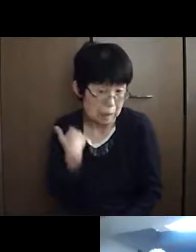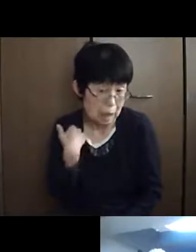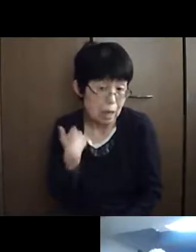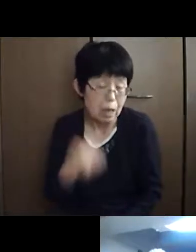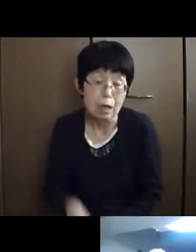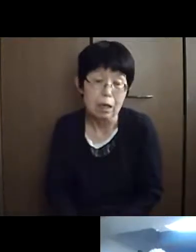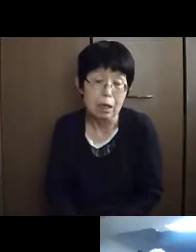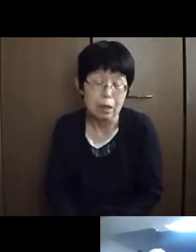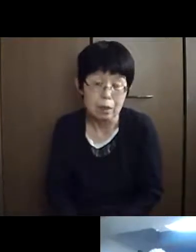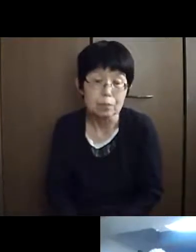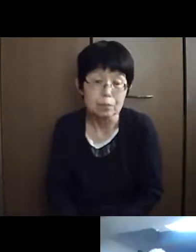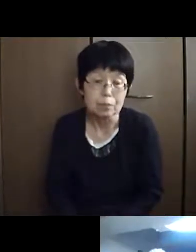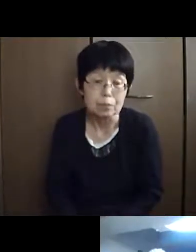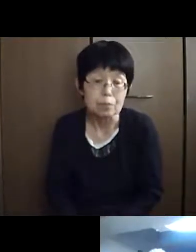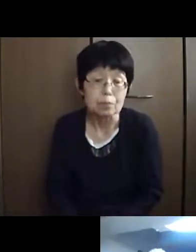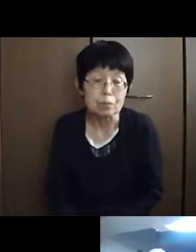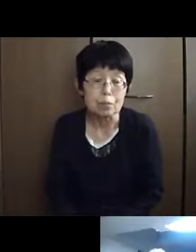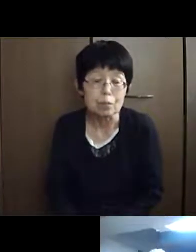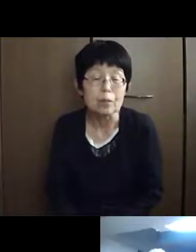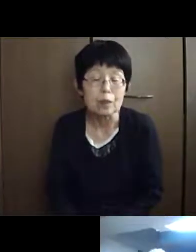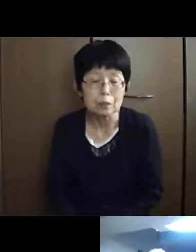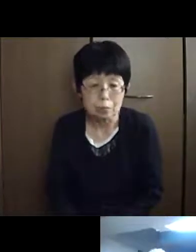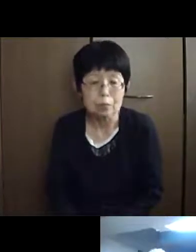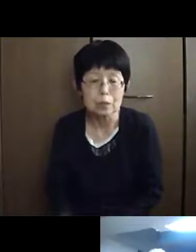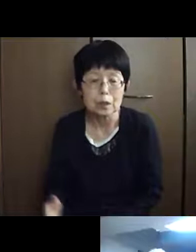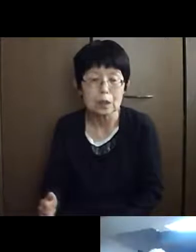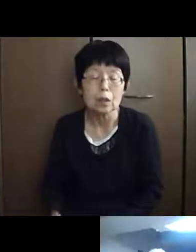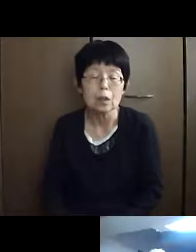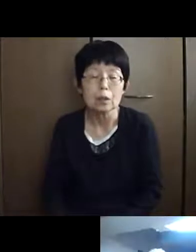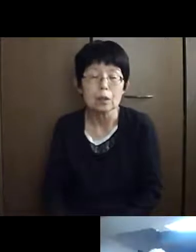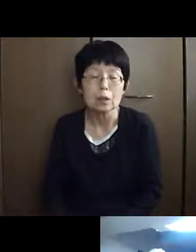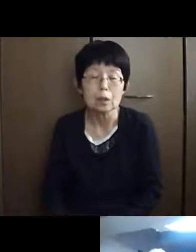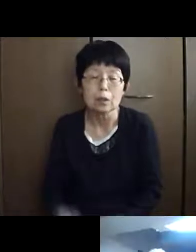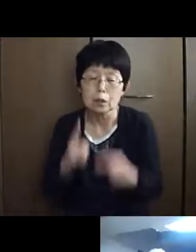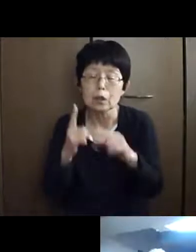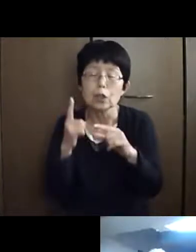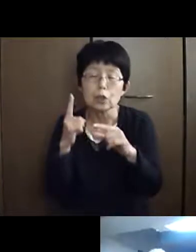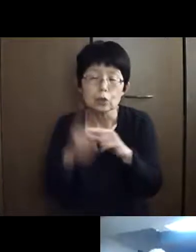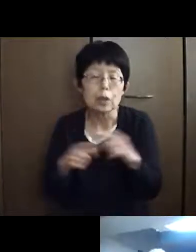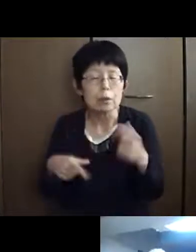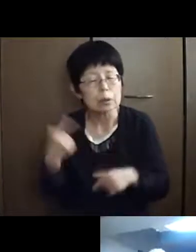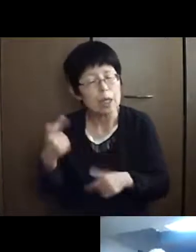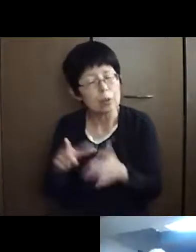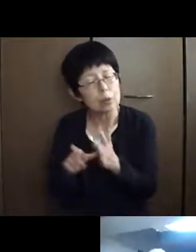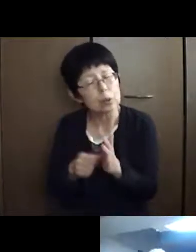そうですね、さっきね、中途でっておっしゃってましたけど、中学ぐらいからはもう筆談じゃない